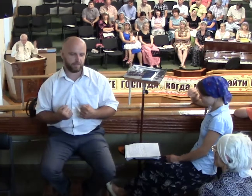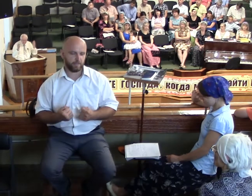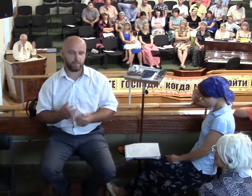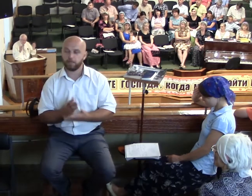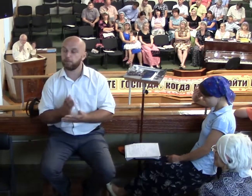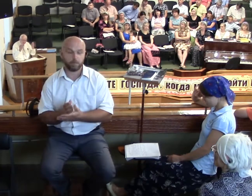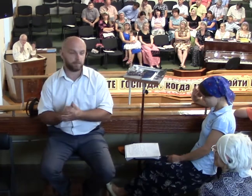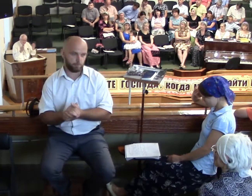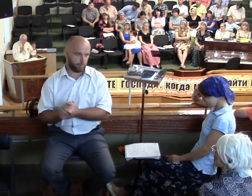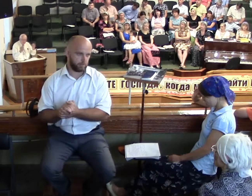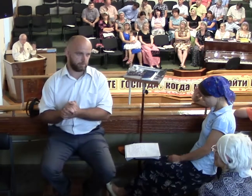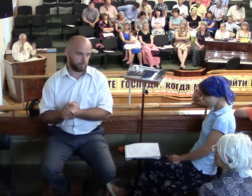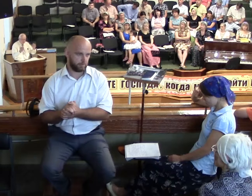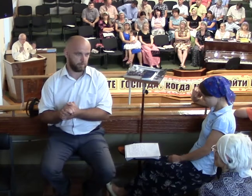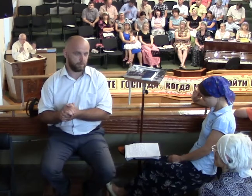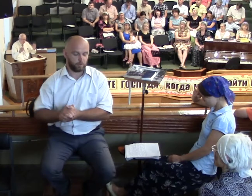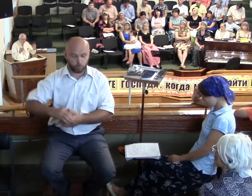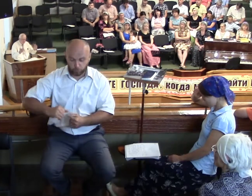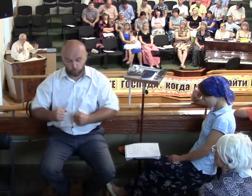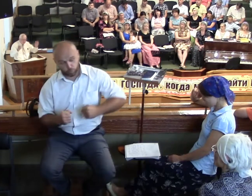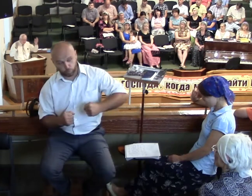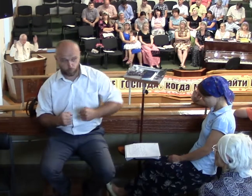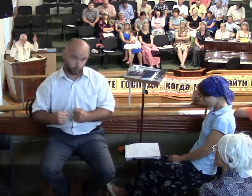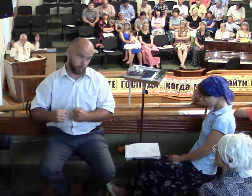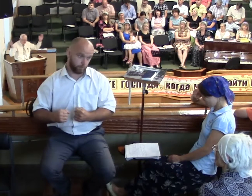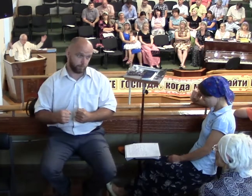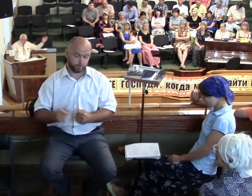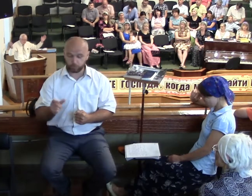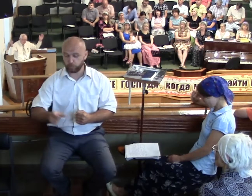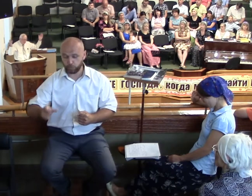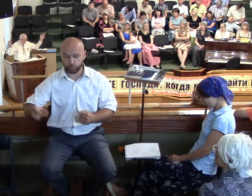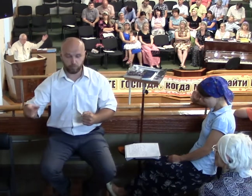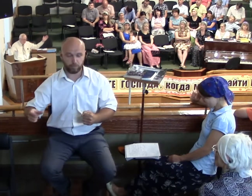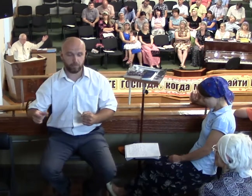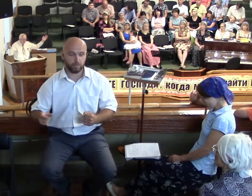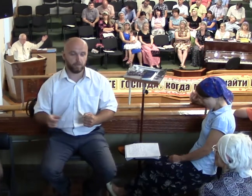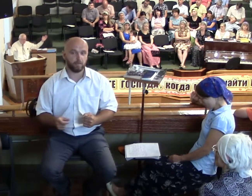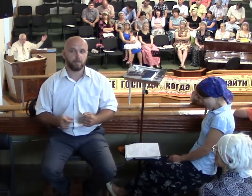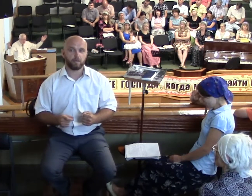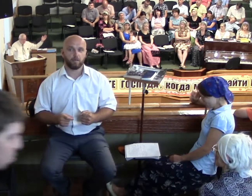Христос имел истинную святость. Прибитый ко кресту между